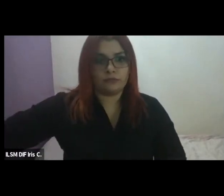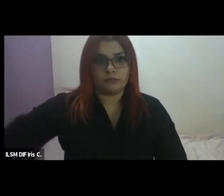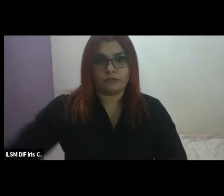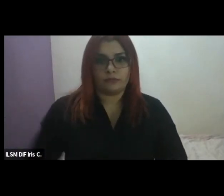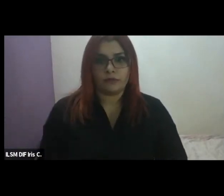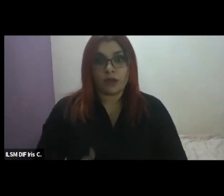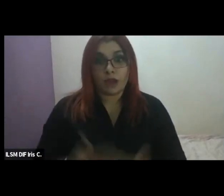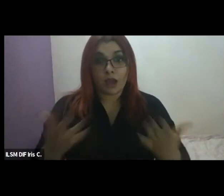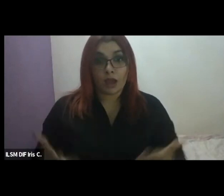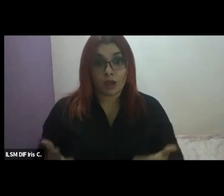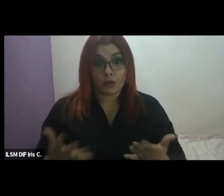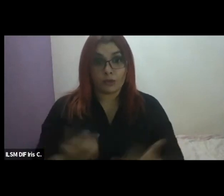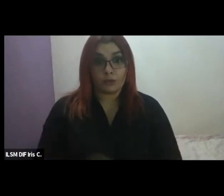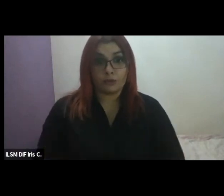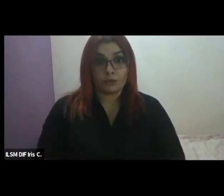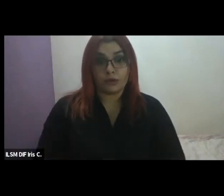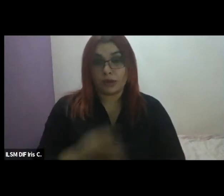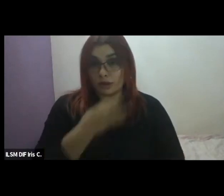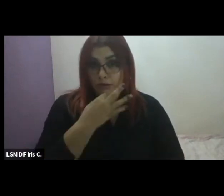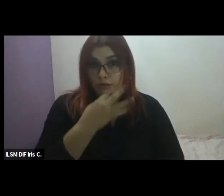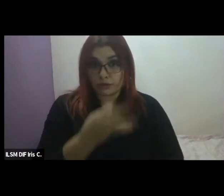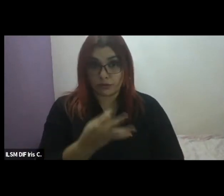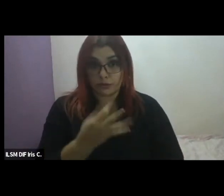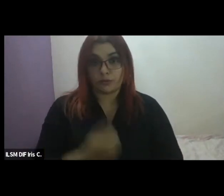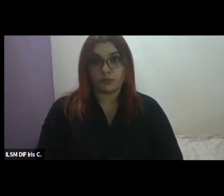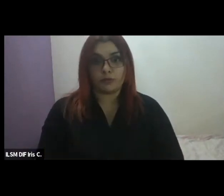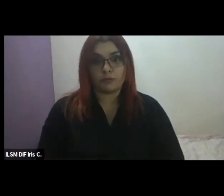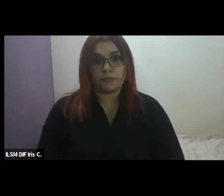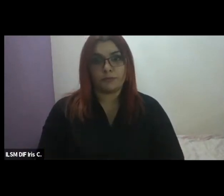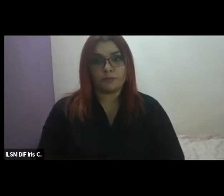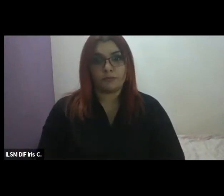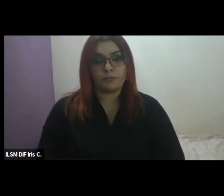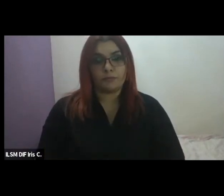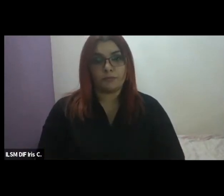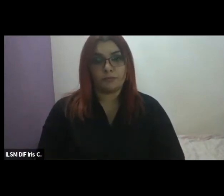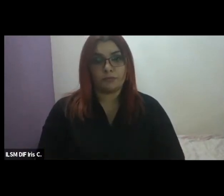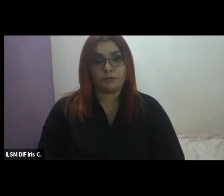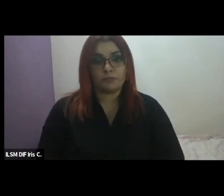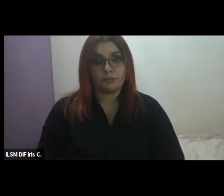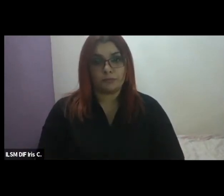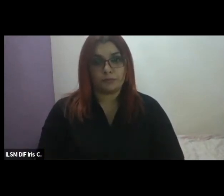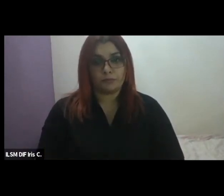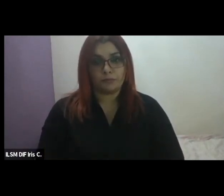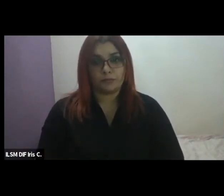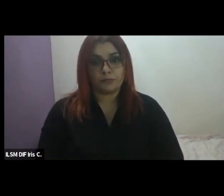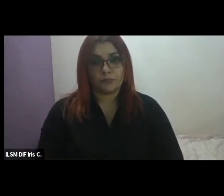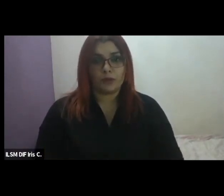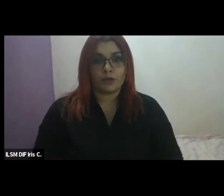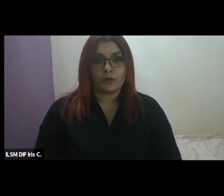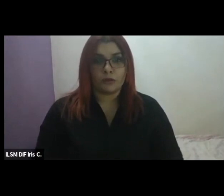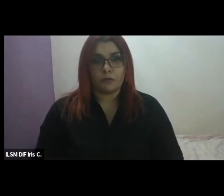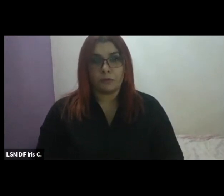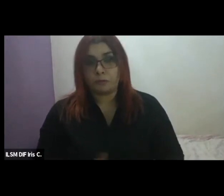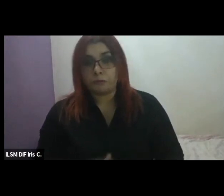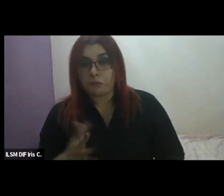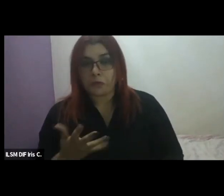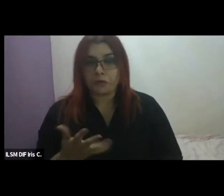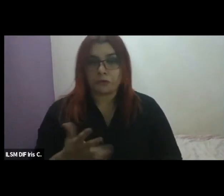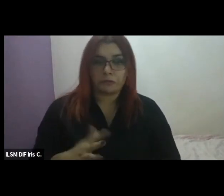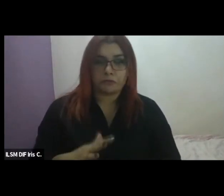Hace rato les hablaba de certezas. Por ejemplo, pensando en el siglo XIX y en el